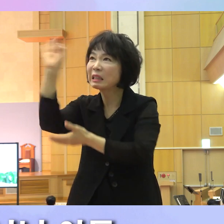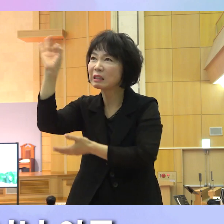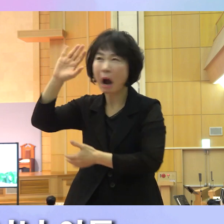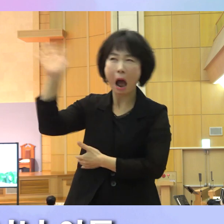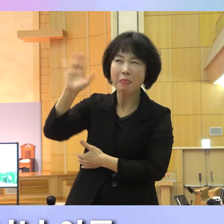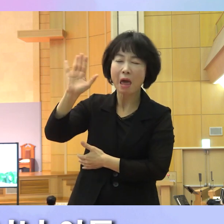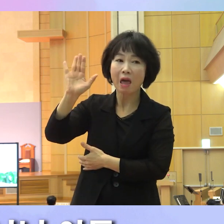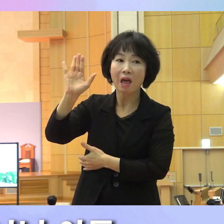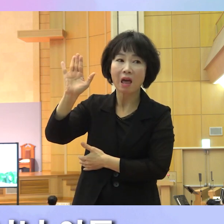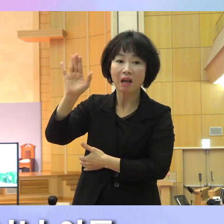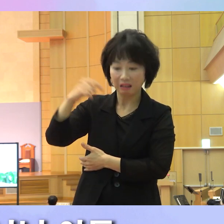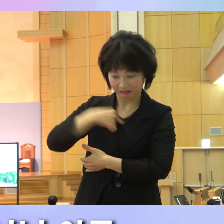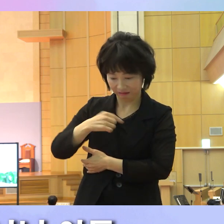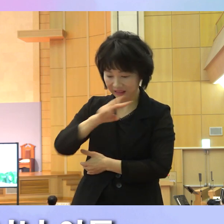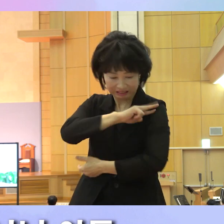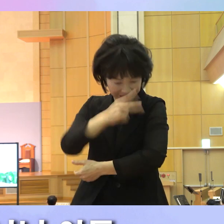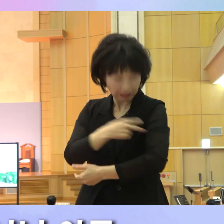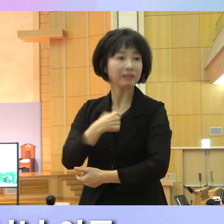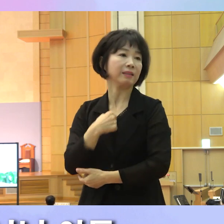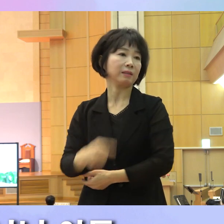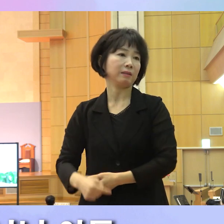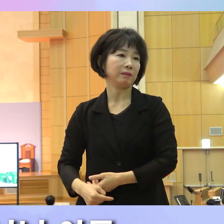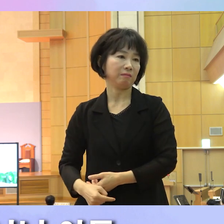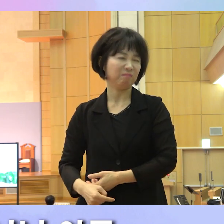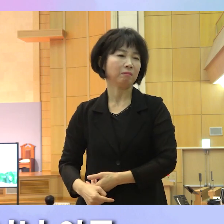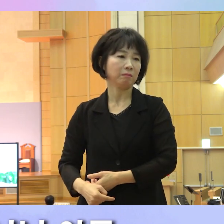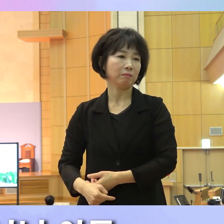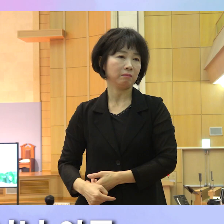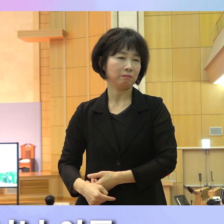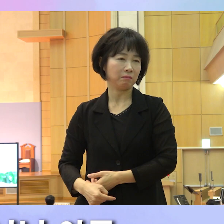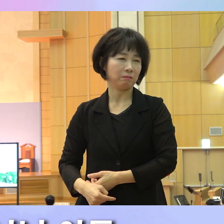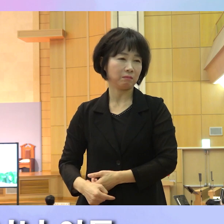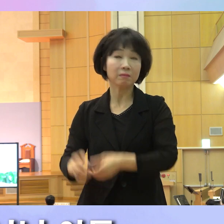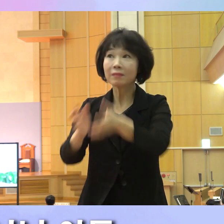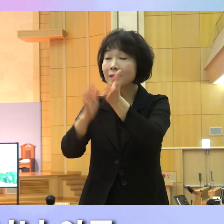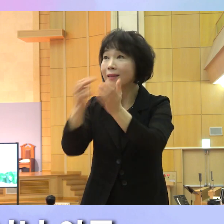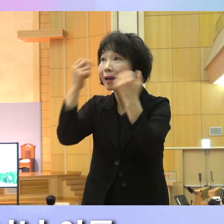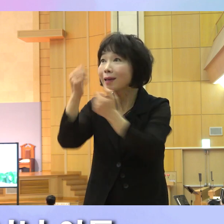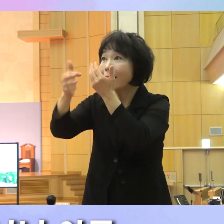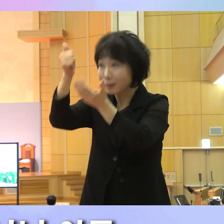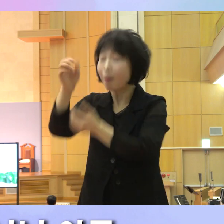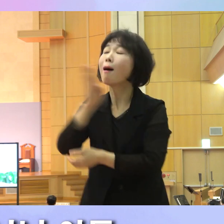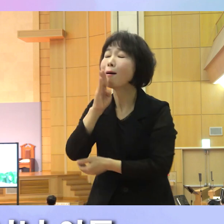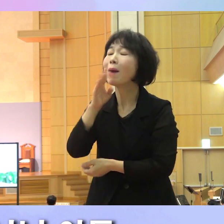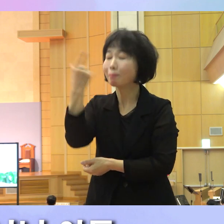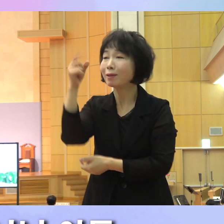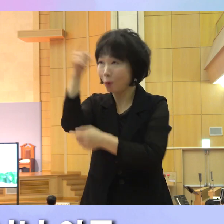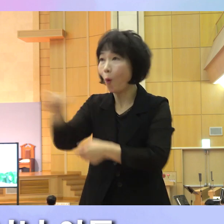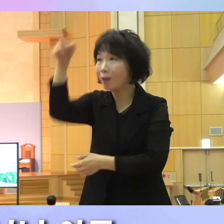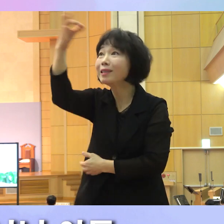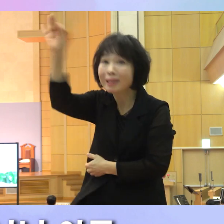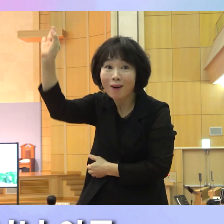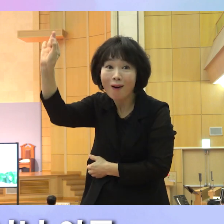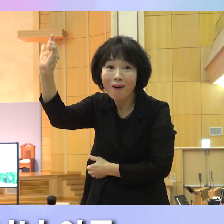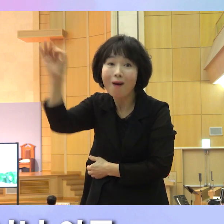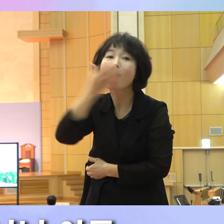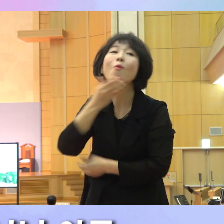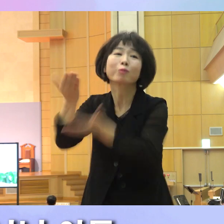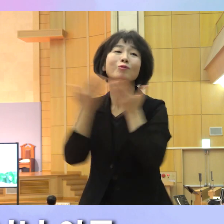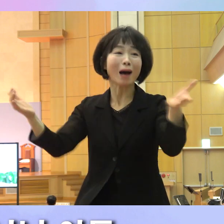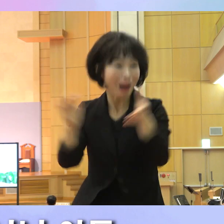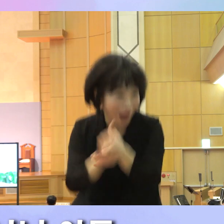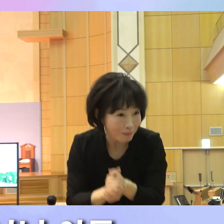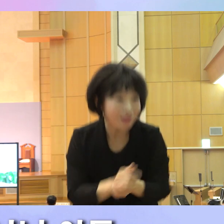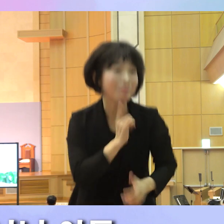것이 이단이다. 그러니까 오늘 말씀은 이게 뭐 이렇게 좀 더 시간이 많으면 할 수